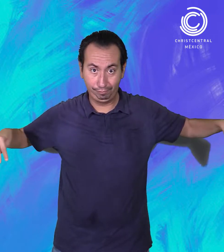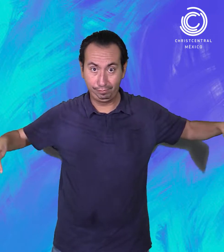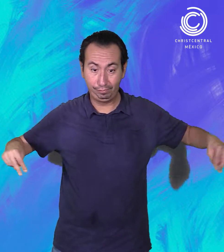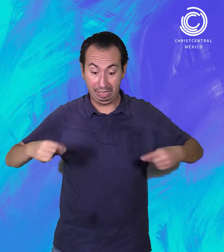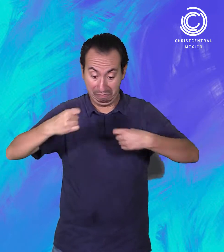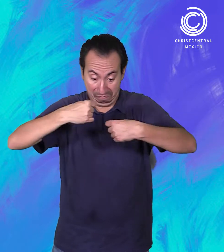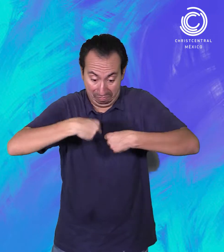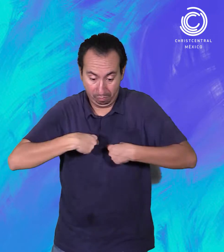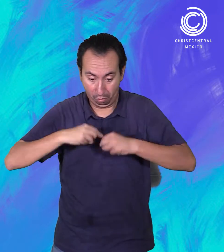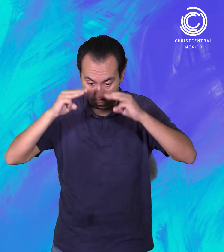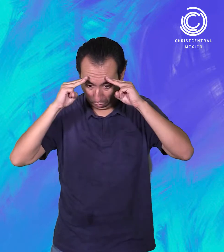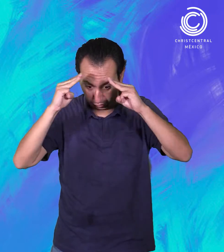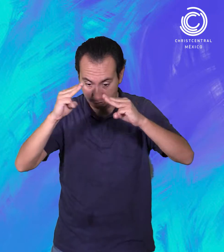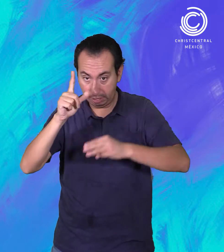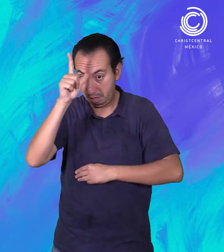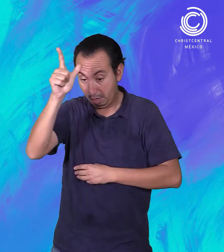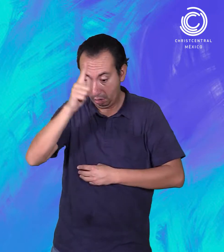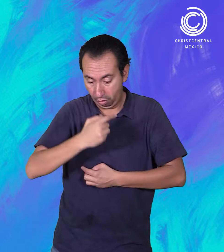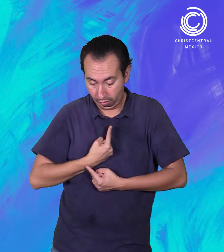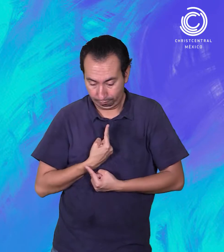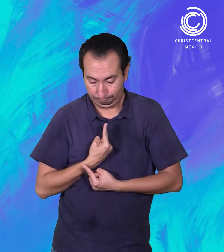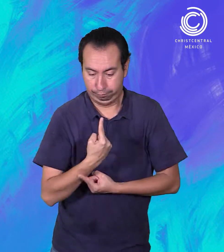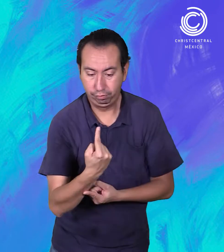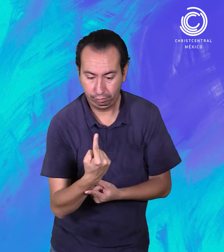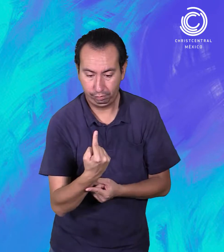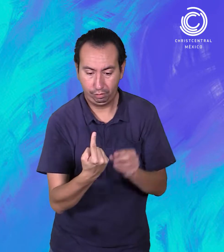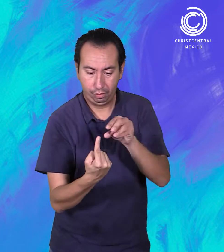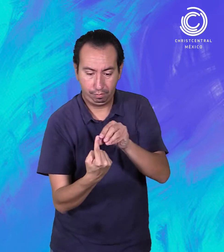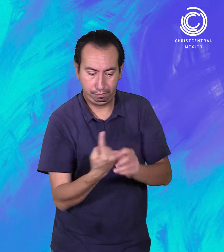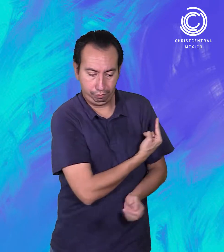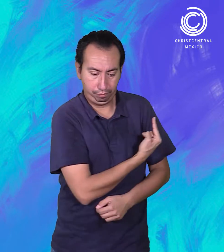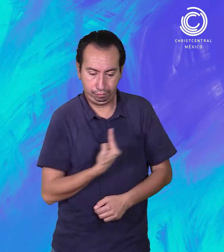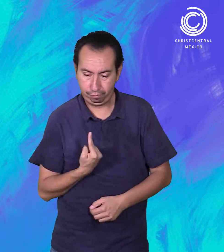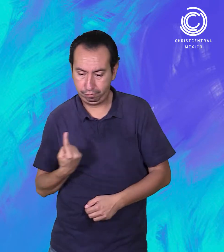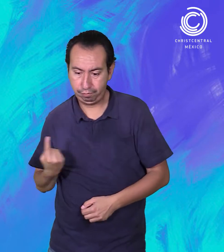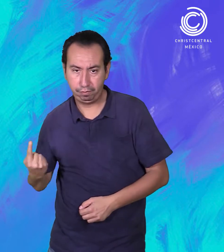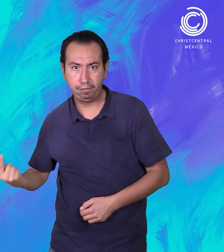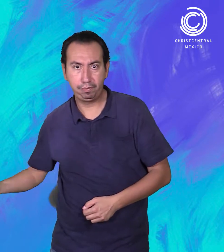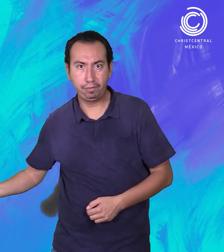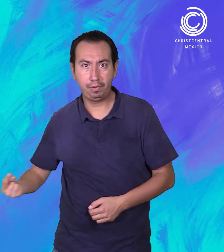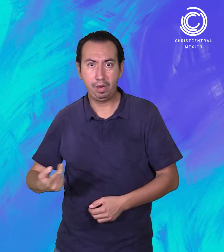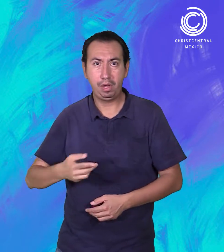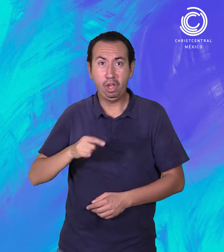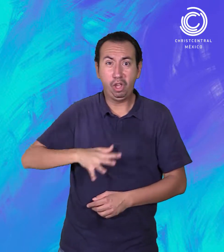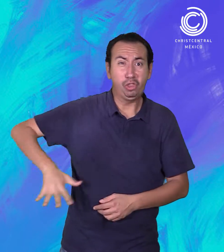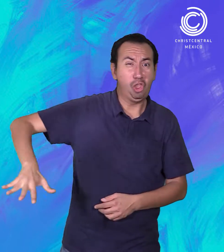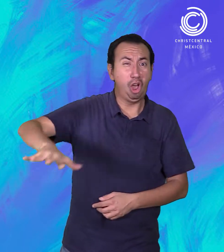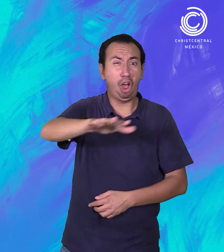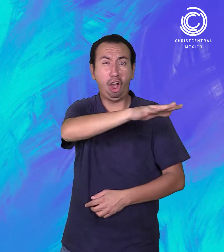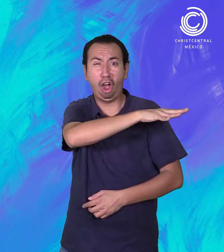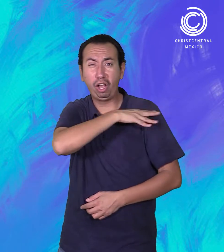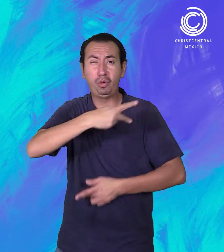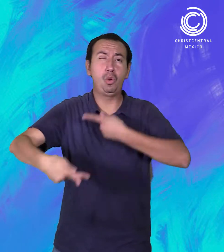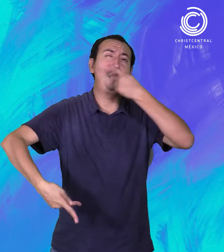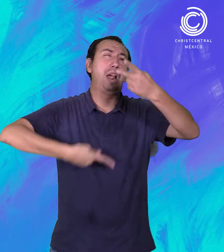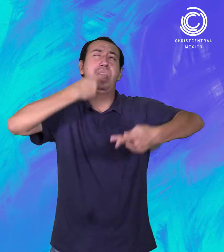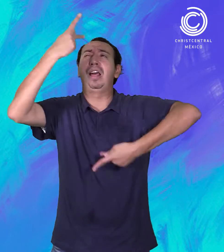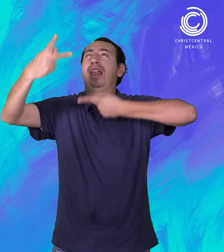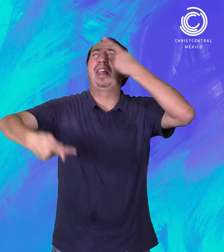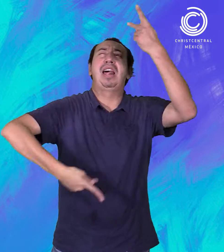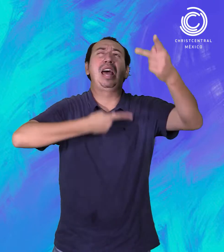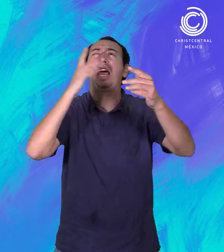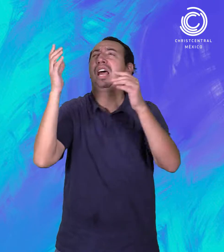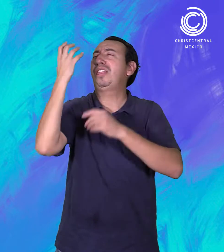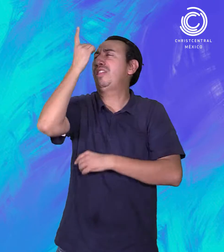que estaba sobre él. Cuando el Espíritu descansó sobre ellos, se pusieron a profetizar,